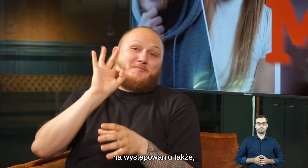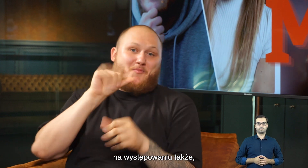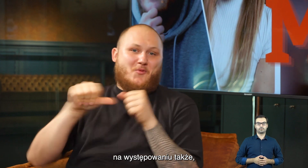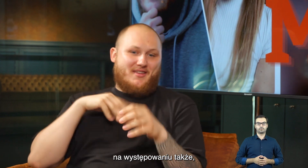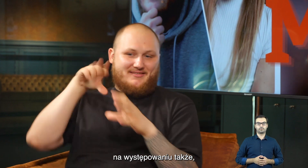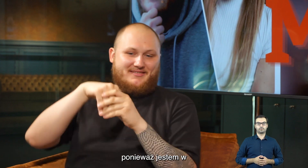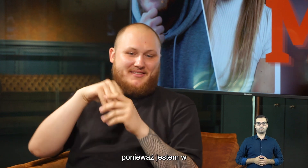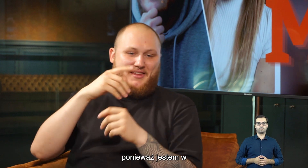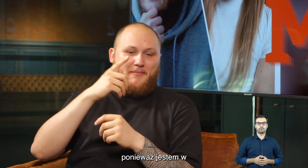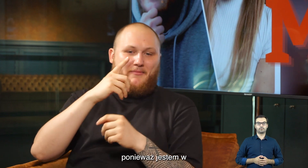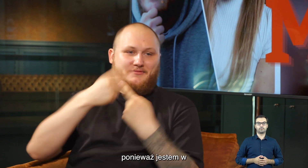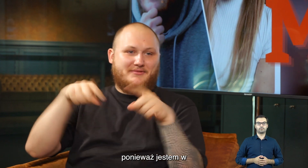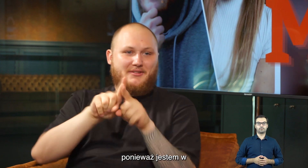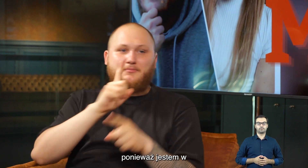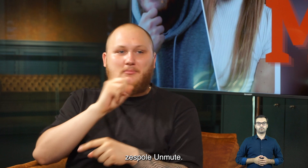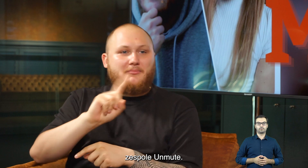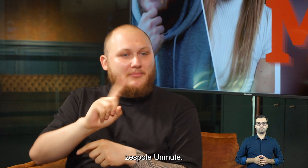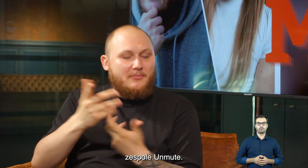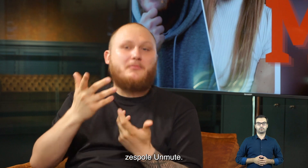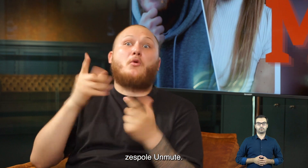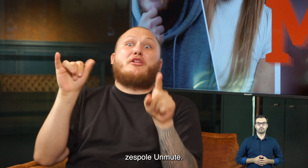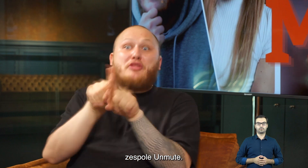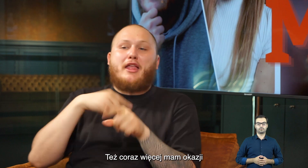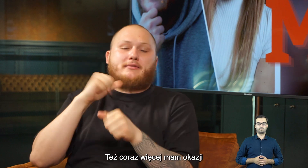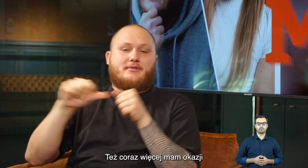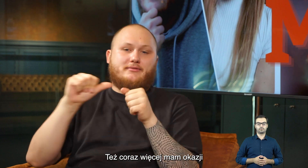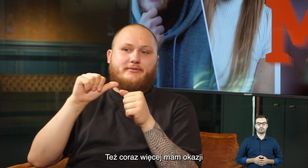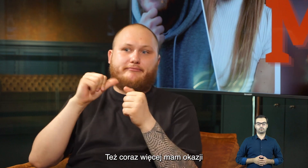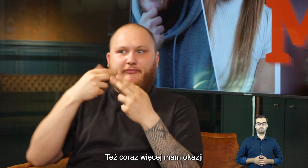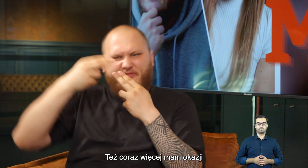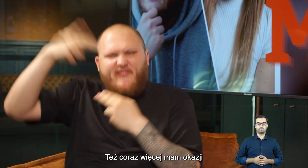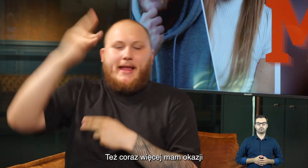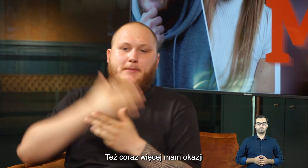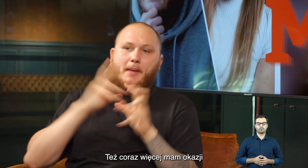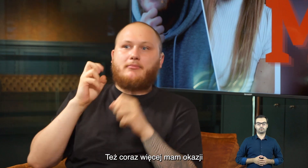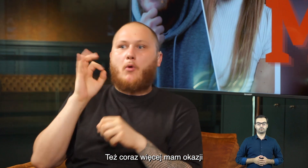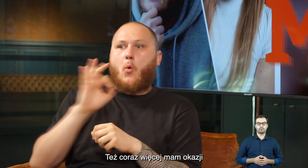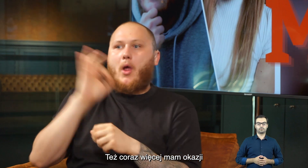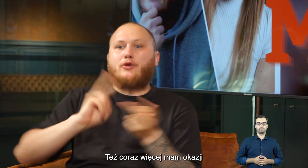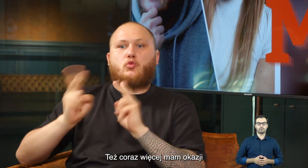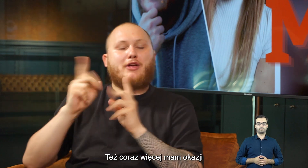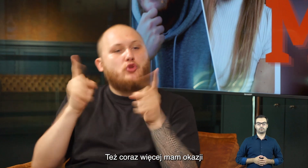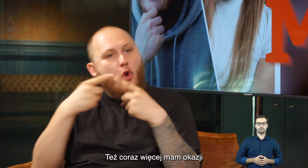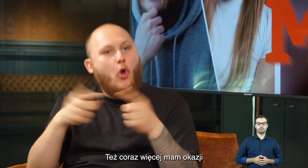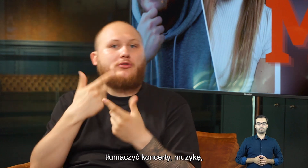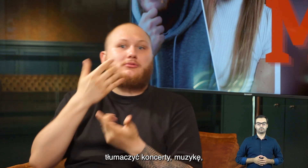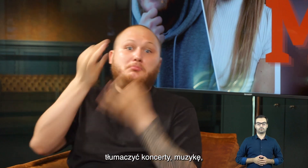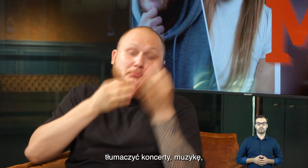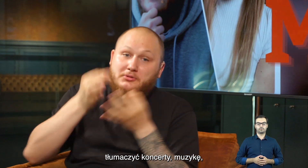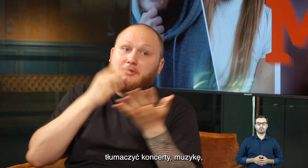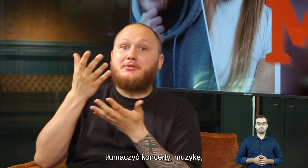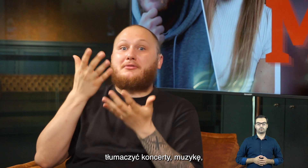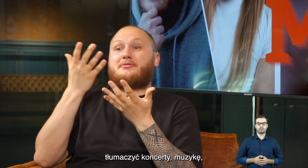na występowaniu także, ponieważ jestem w zespole Unmute i też coraz mam więcej okazji